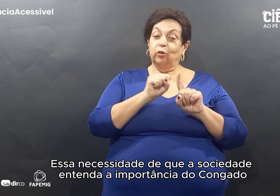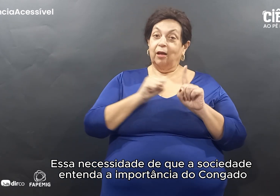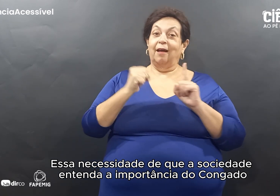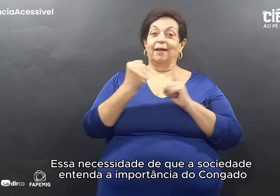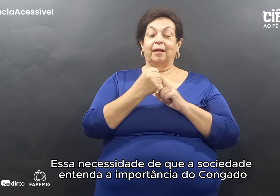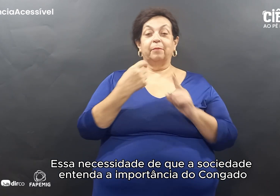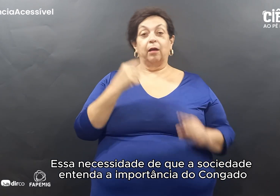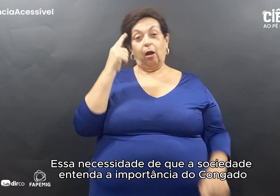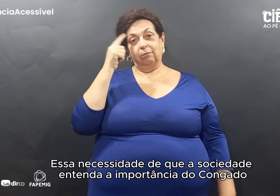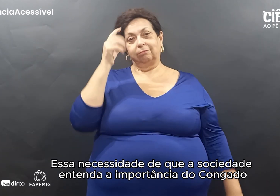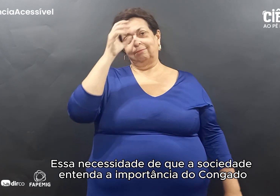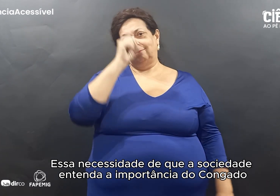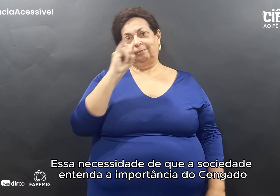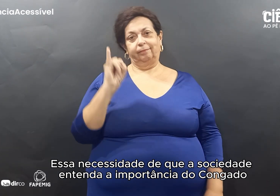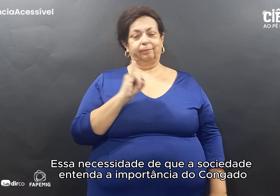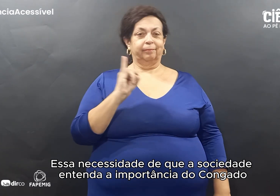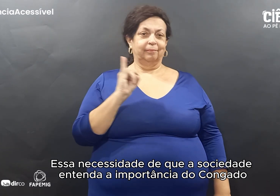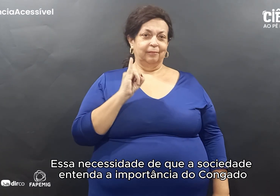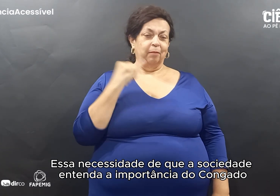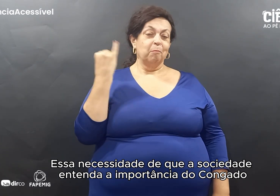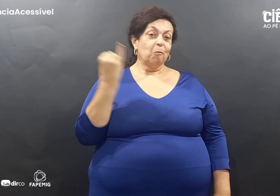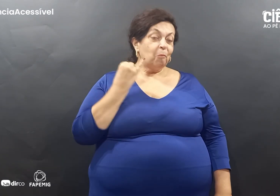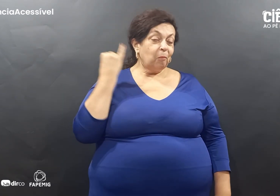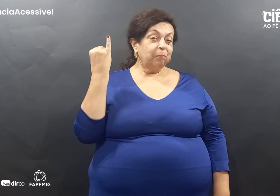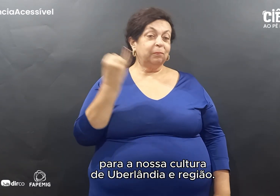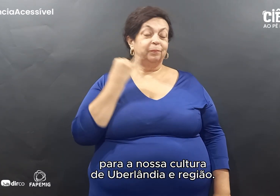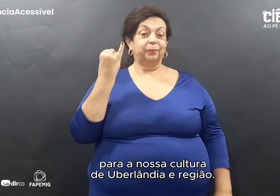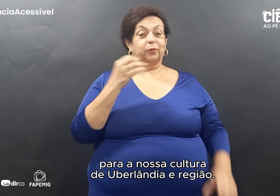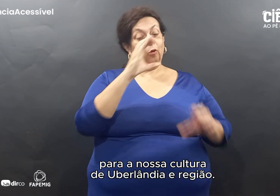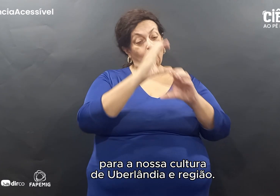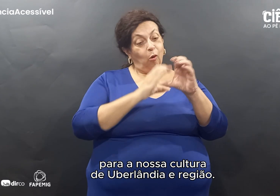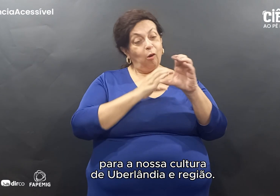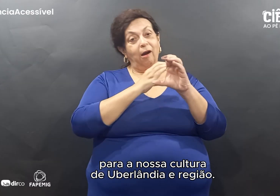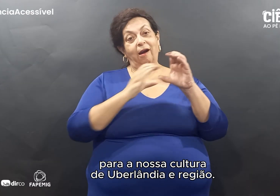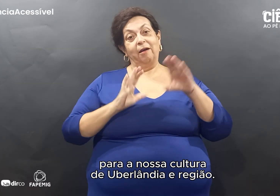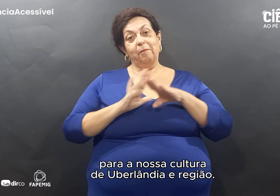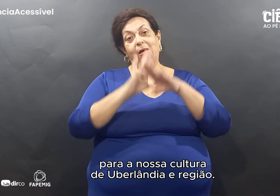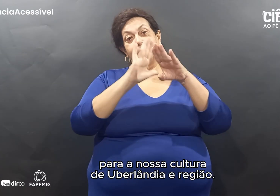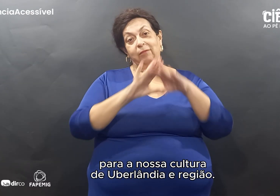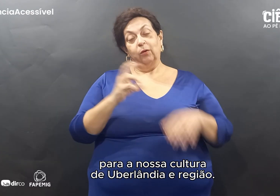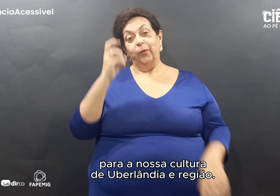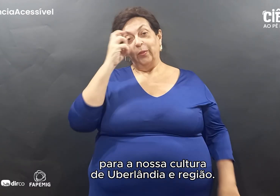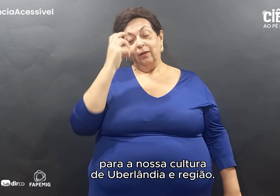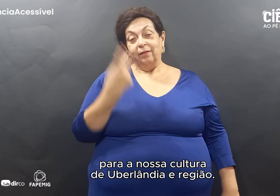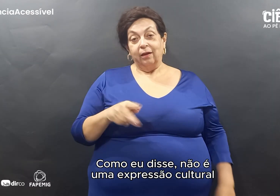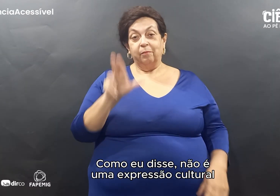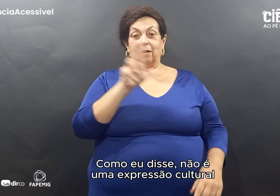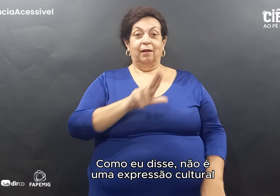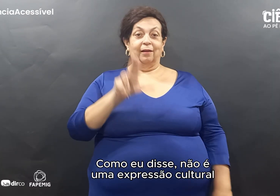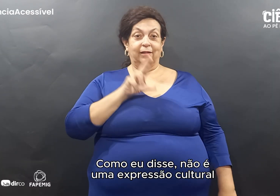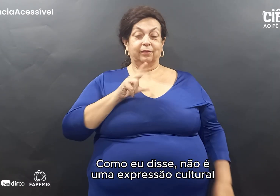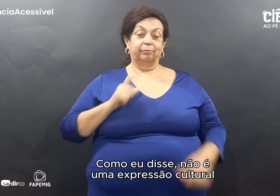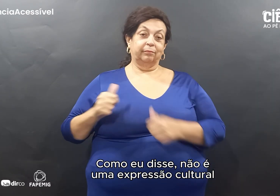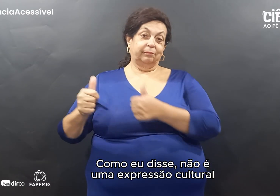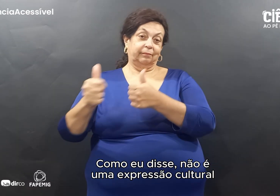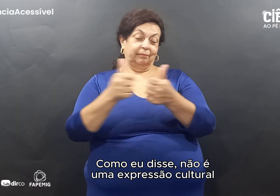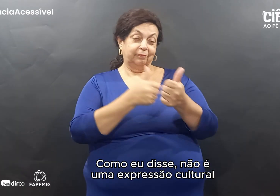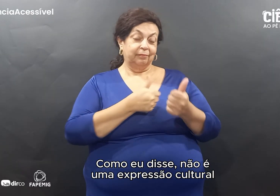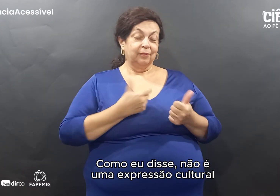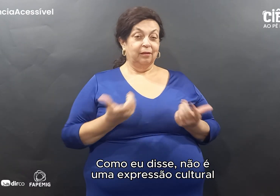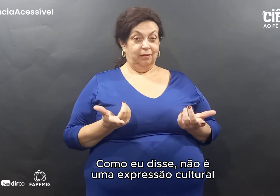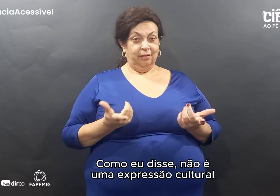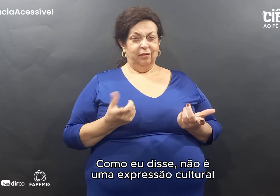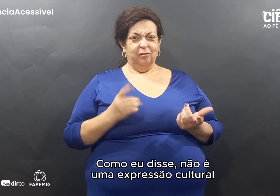sociedade entenda a importância do Congado para a nossa cultura de Uberlândia e região. Como eu disse, não